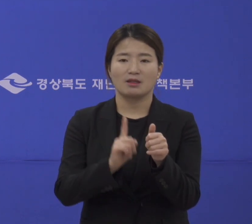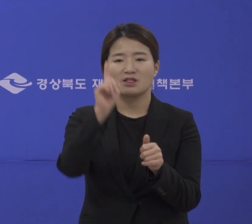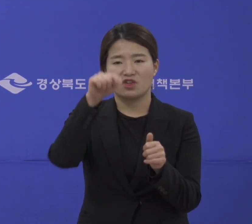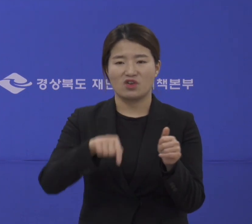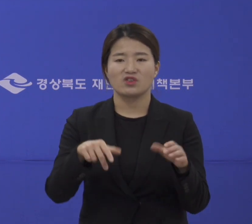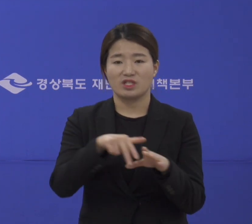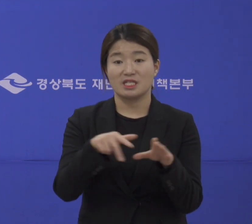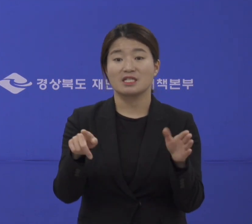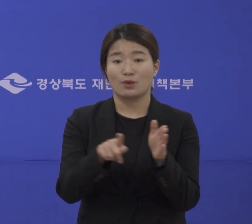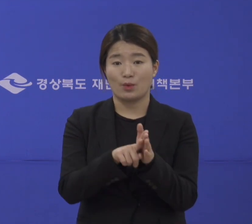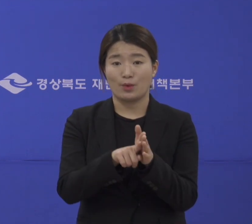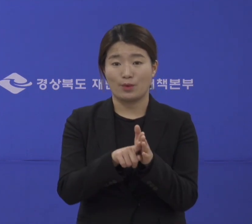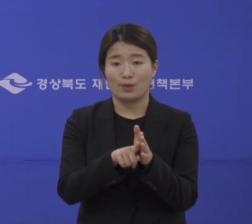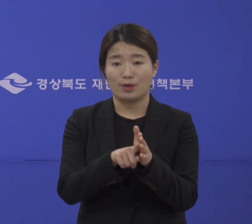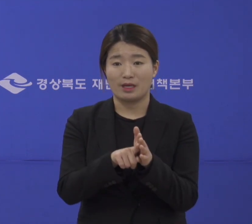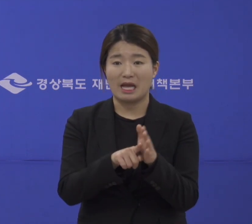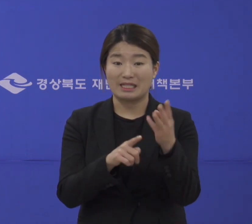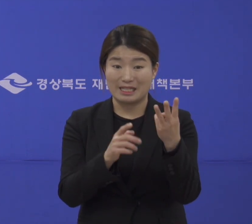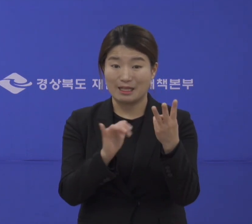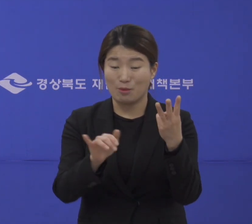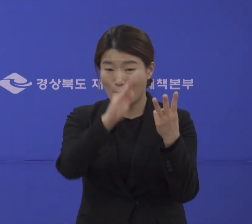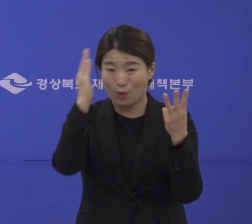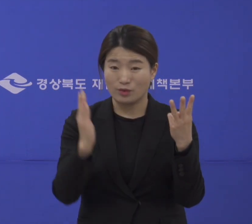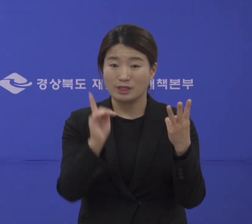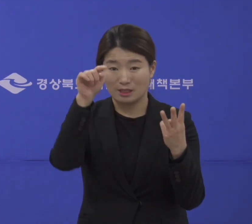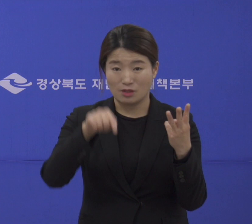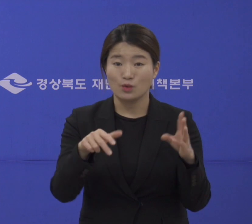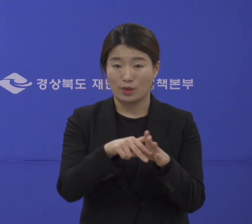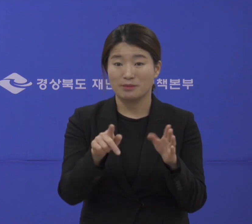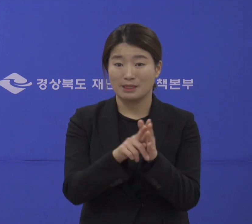신도인데 방금 말씀한 세 사람은 다 신천지 신도입니다.